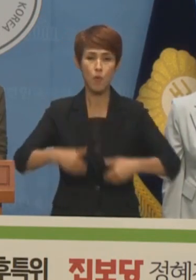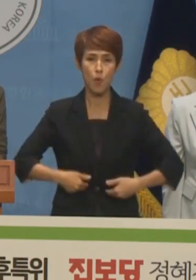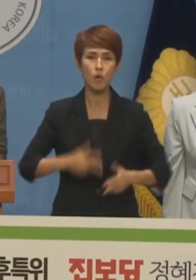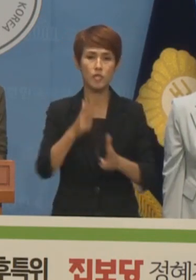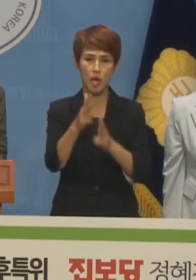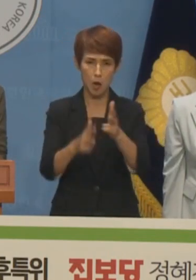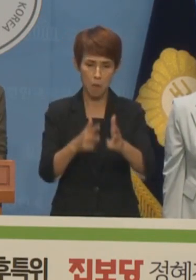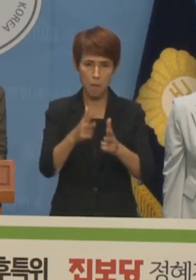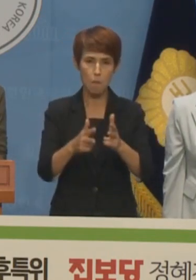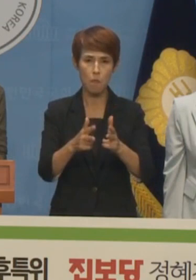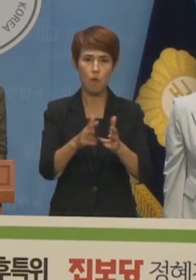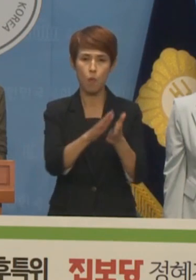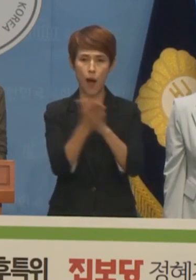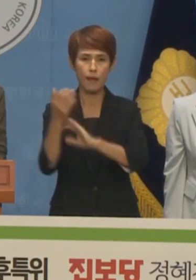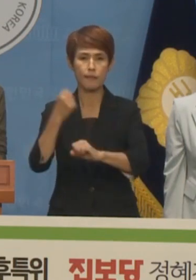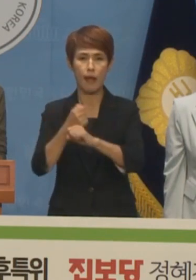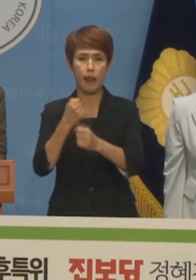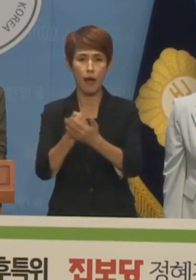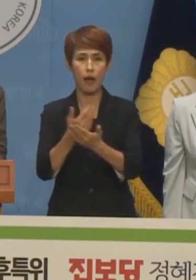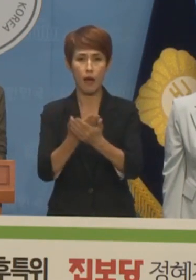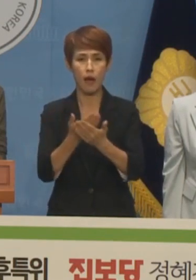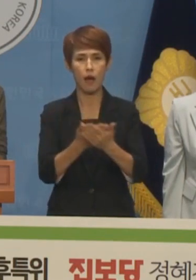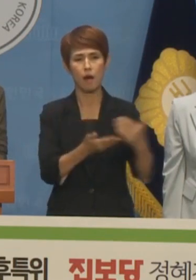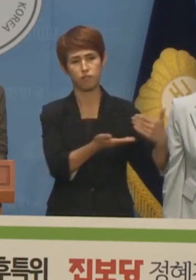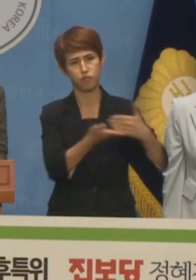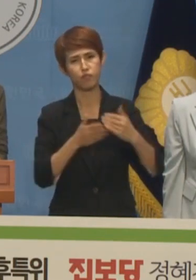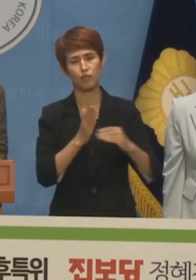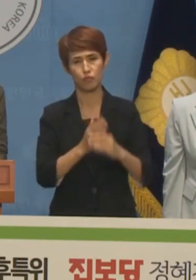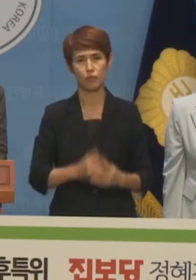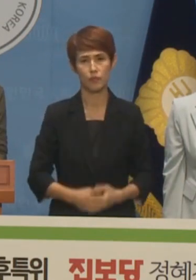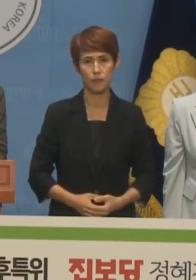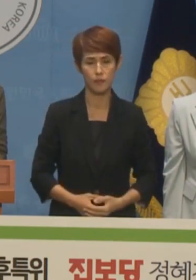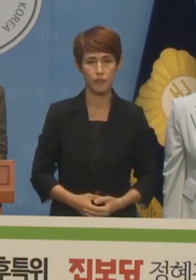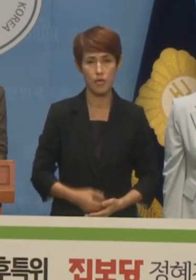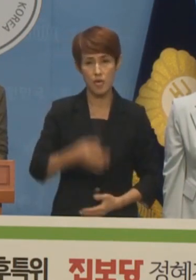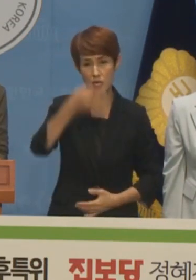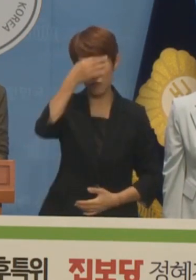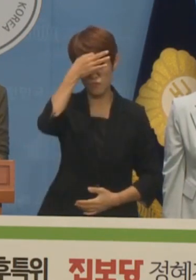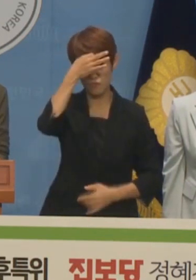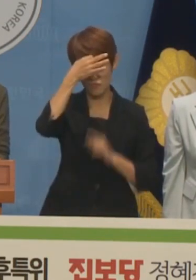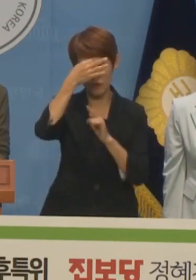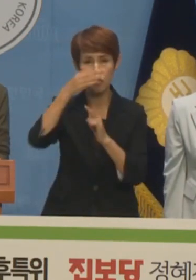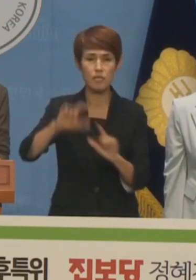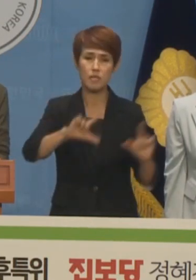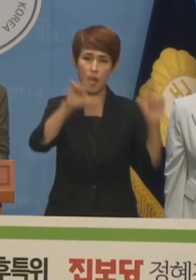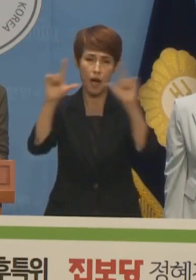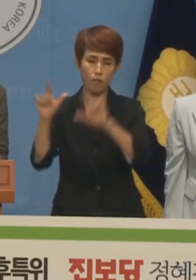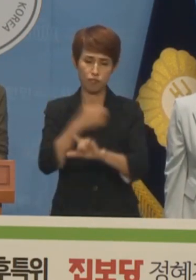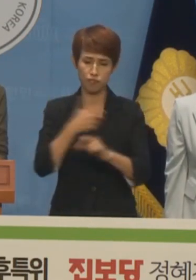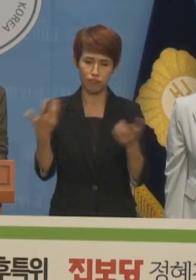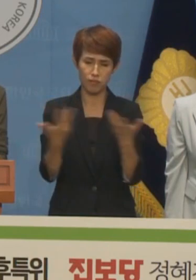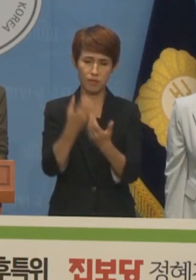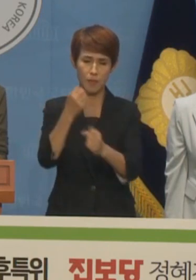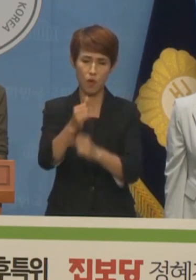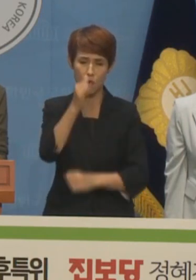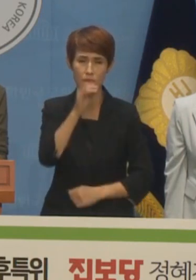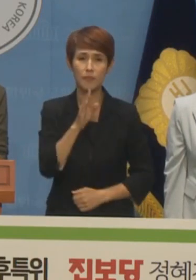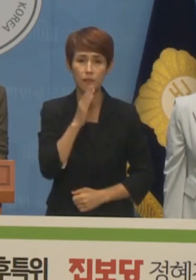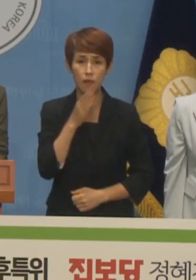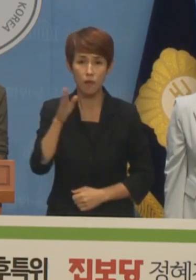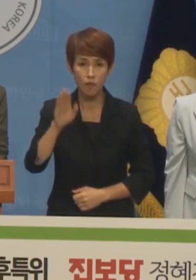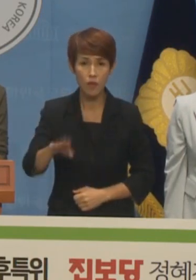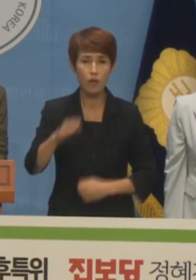시장에 해달라고 계속 주문하고 있습니다. 기술은 삶을 풍요롭게 만들기도 하지만 새로운